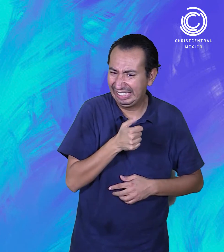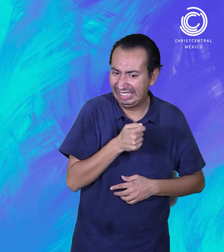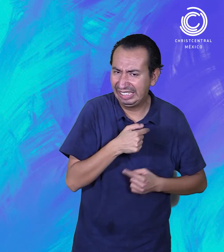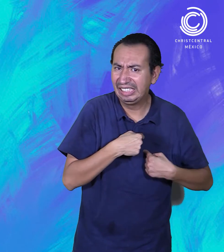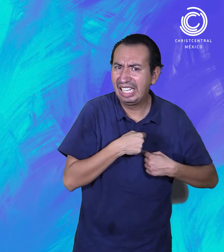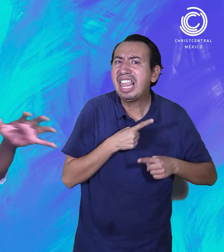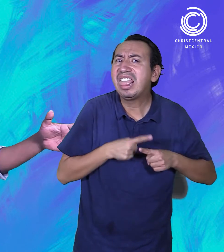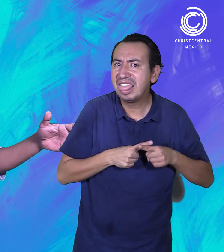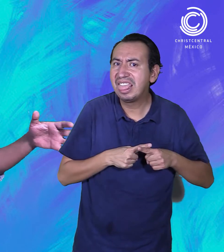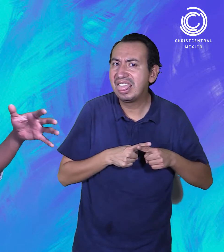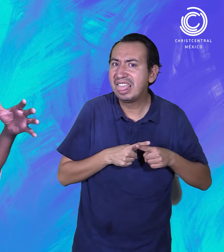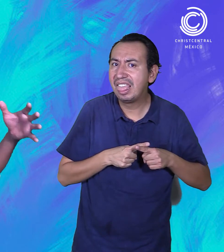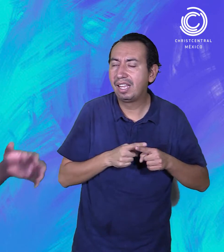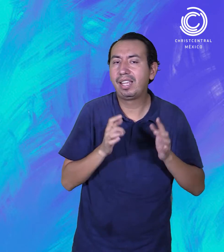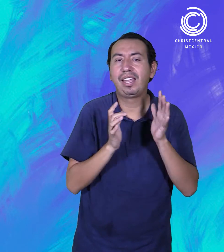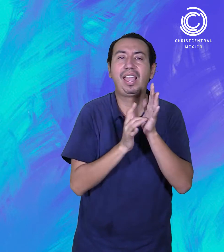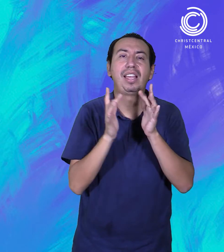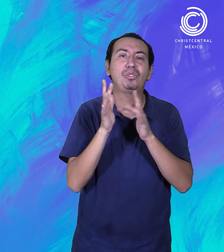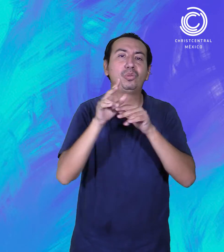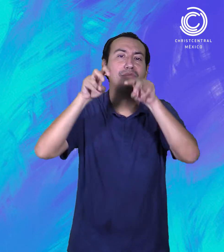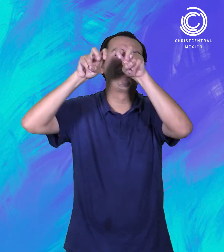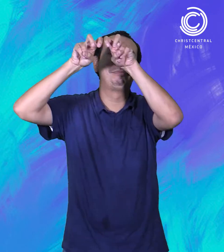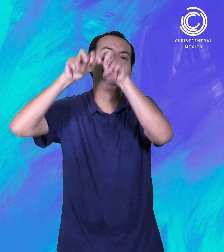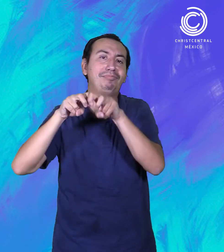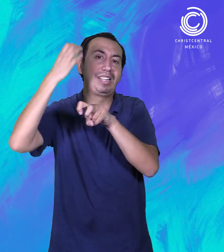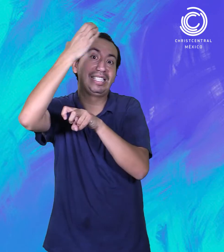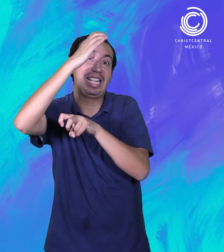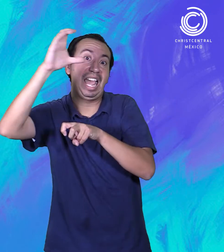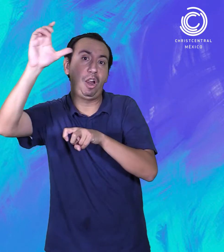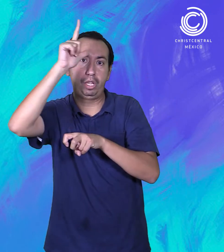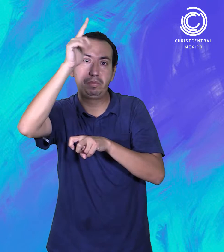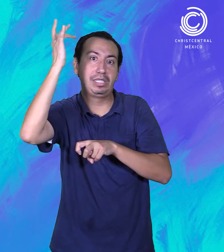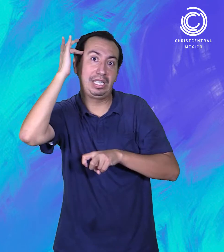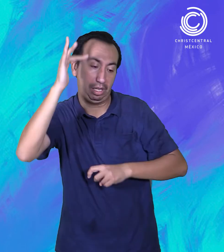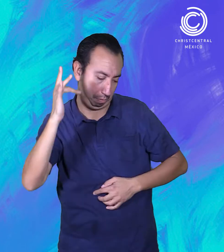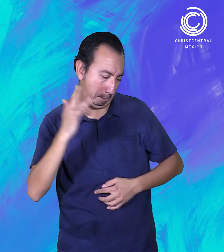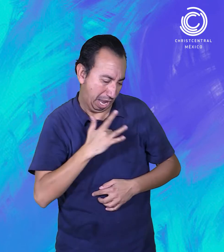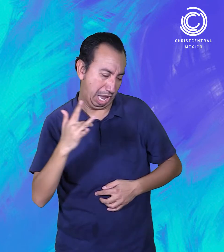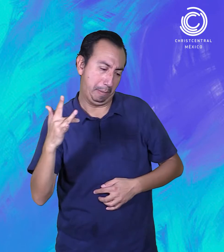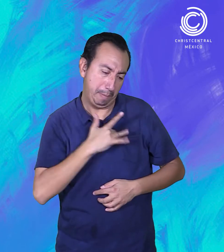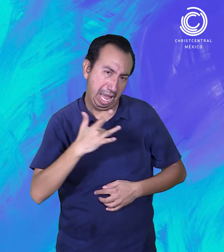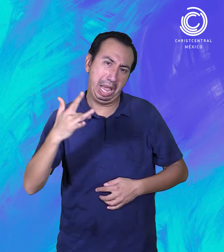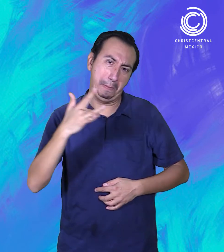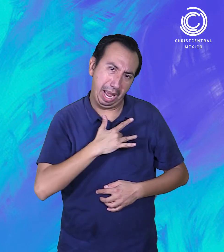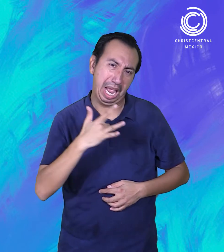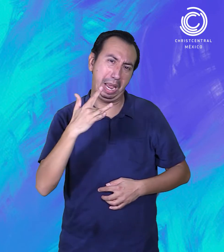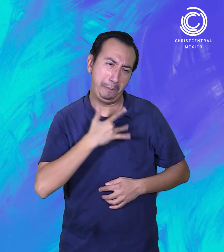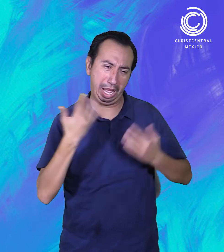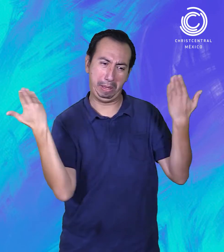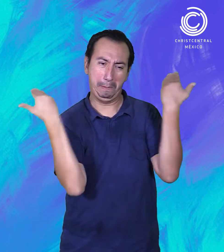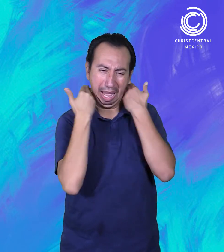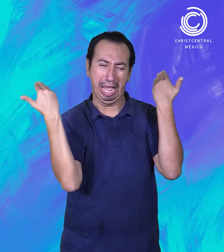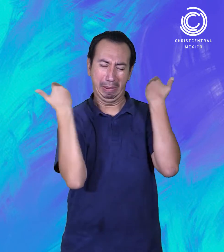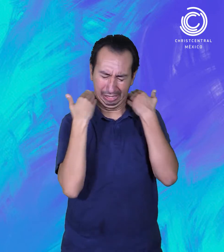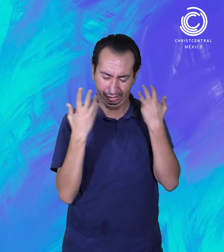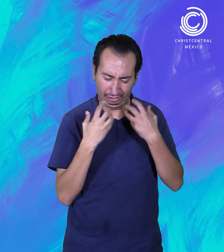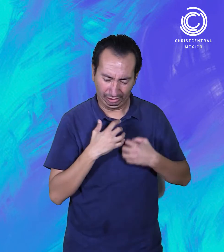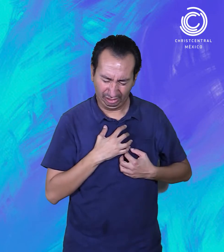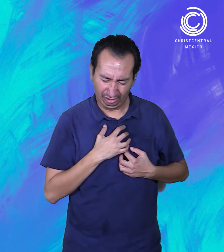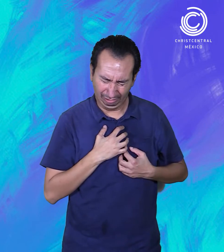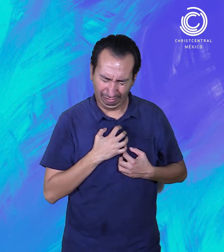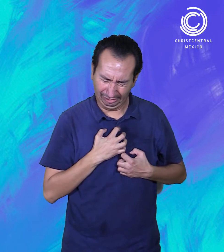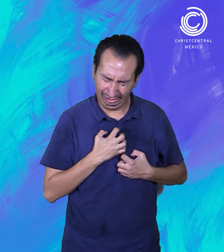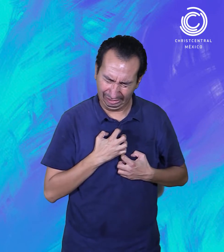resultado de que Cristo está sentado a la diestra del Padre y ha enviado al Espíritu Santo que te está redarguyendo de pecado. Y